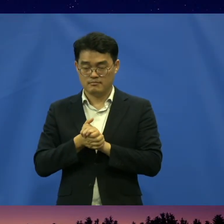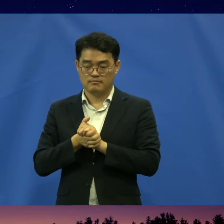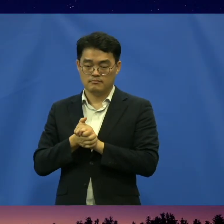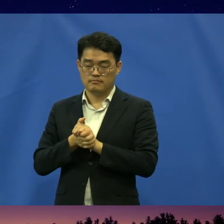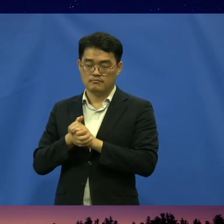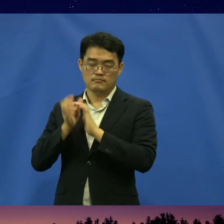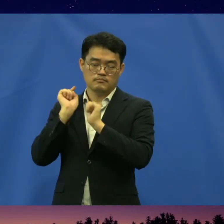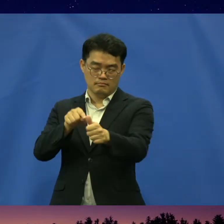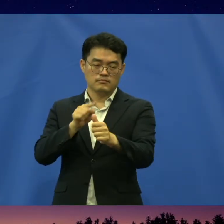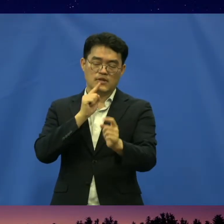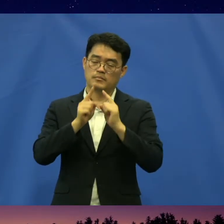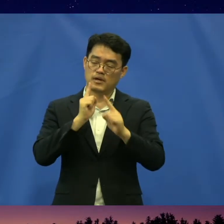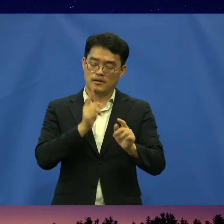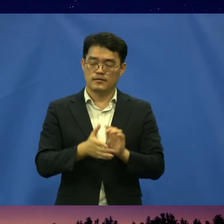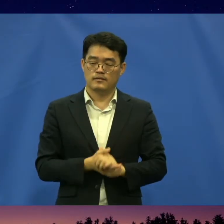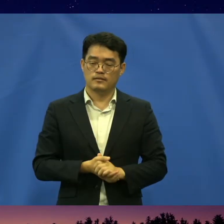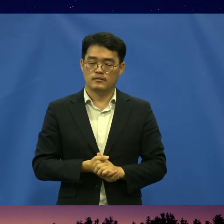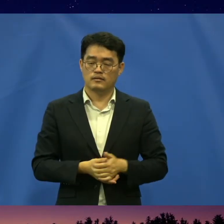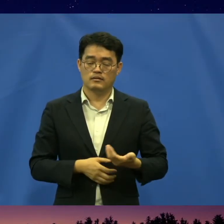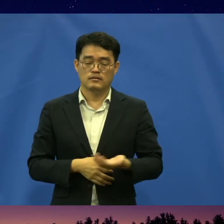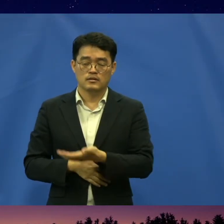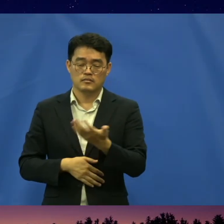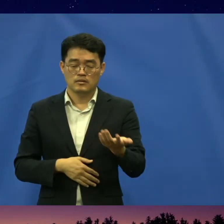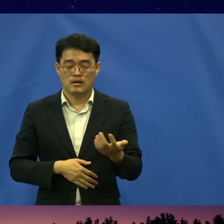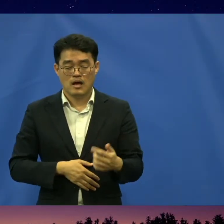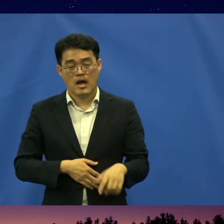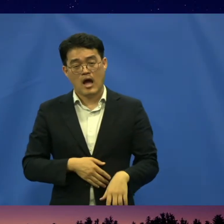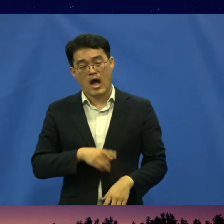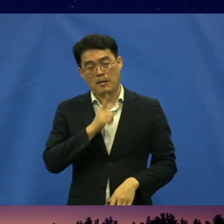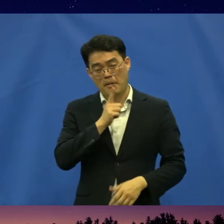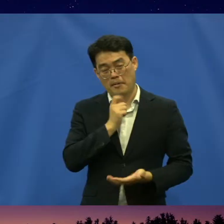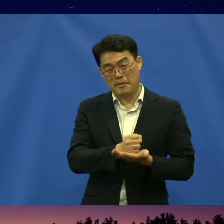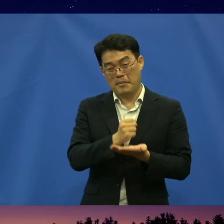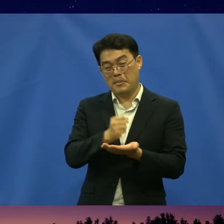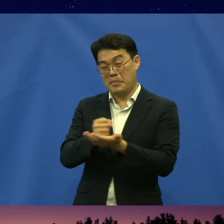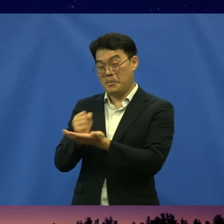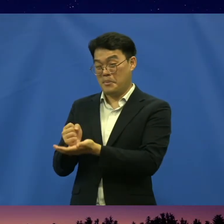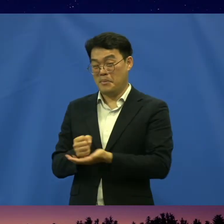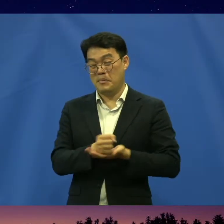가십거리를 생산하는 사람이 나옵니까? 나오는 이유는 소비자들이 있기 때문에.